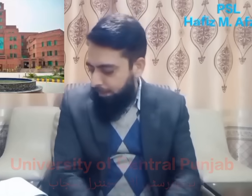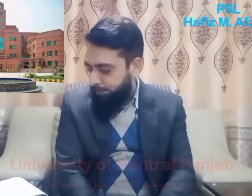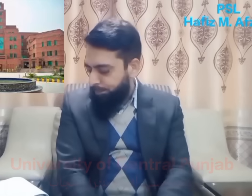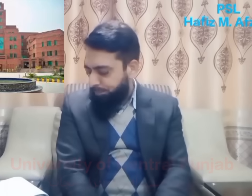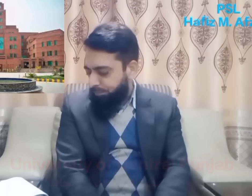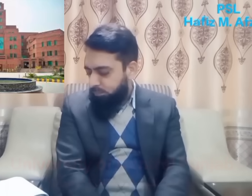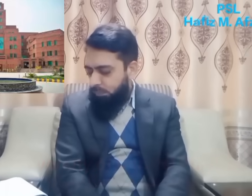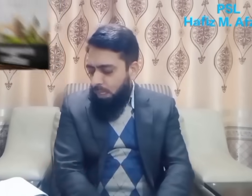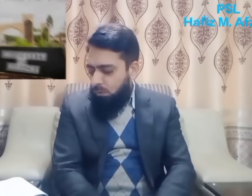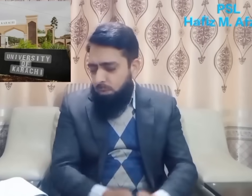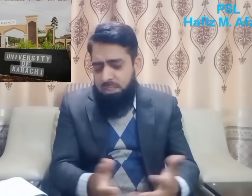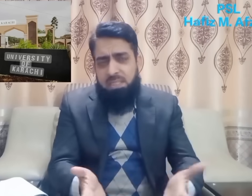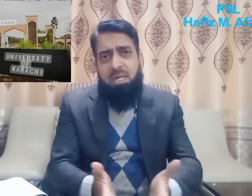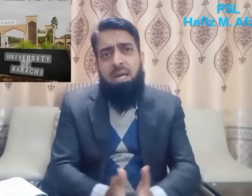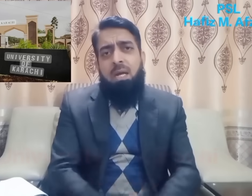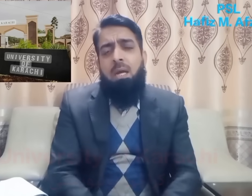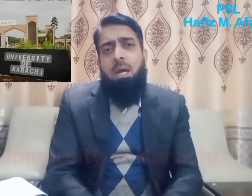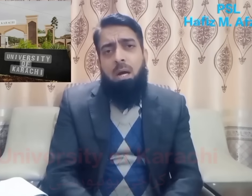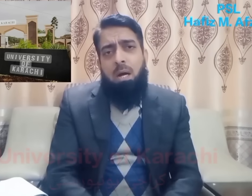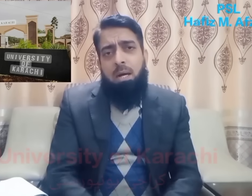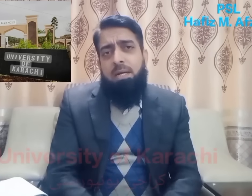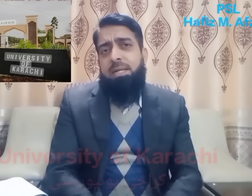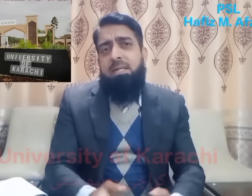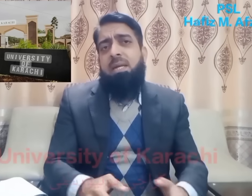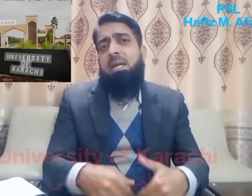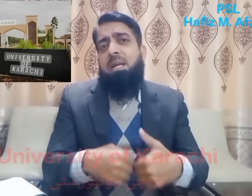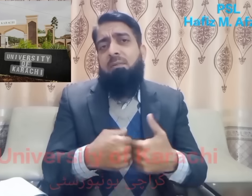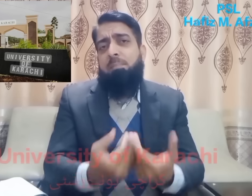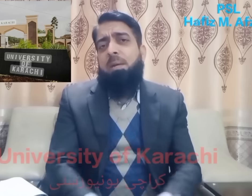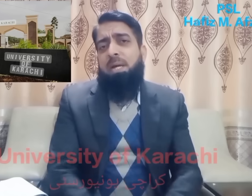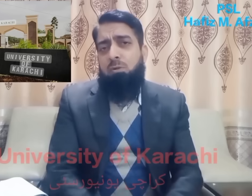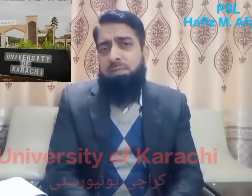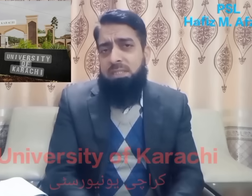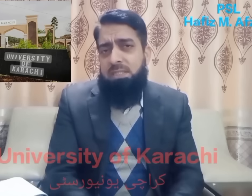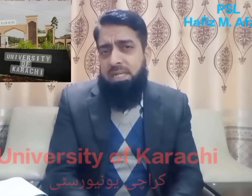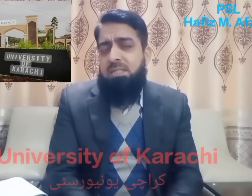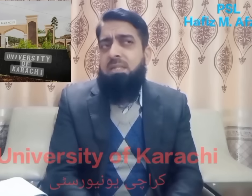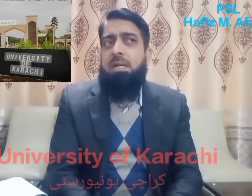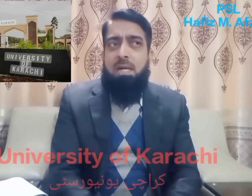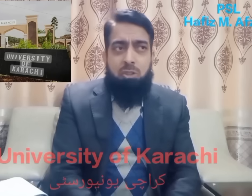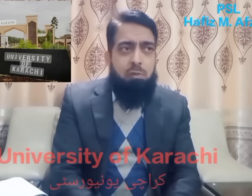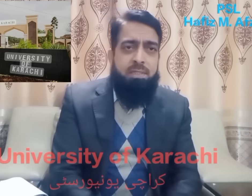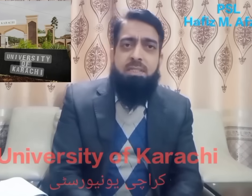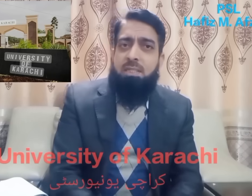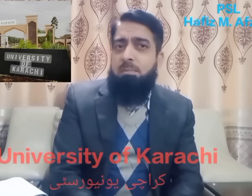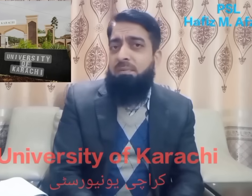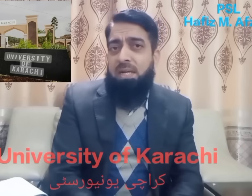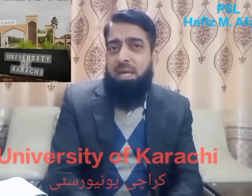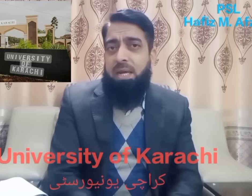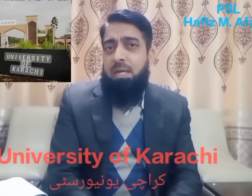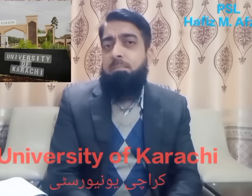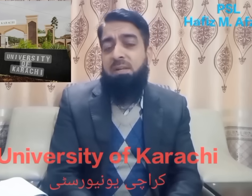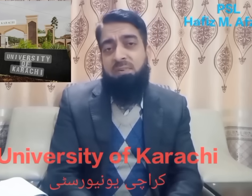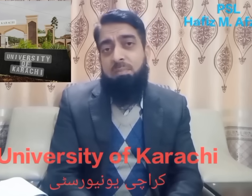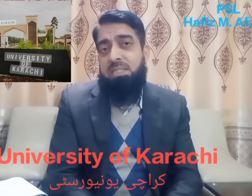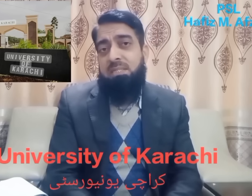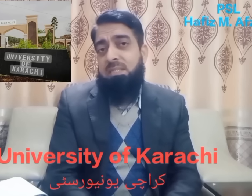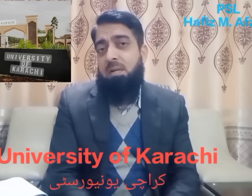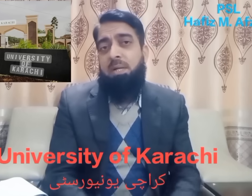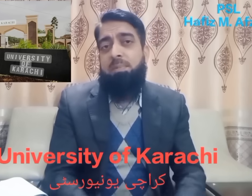जाएगी। तो इसी तरह अगर इनके अलावा भी हमारी यूनिवर्सिटीज हैं, जिस तरह कराची यूनिवर्सिटी सिंध में वाक़ है, बड़ी फेमस है, जिस तरह हमारी